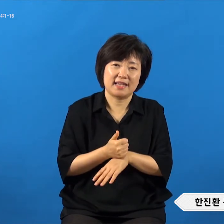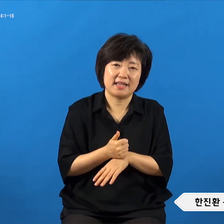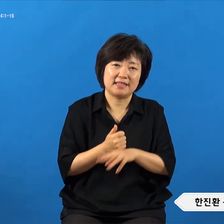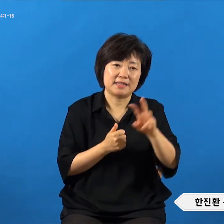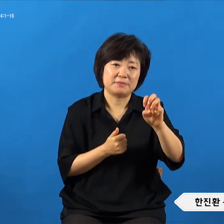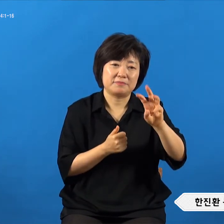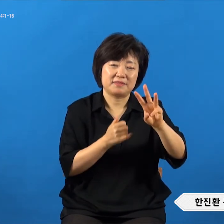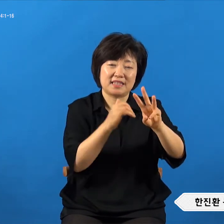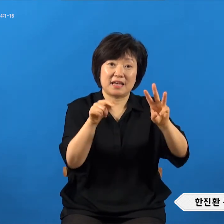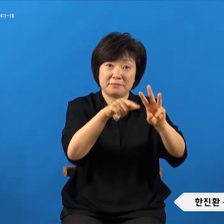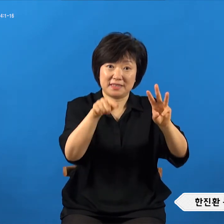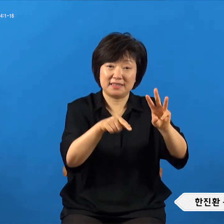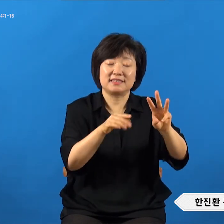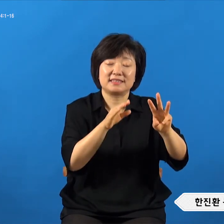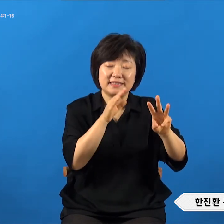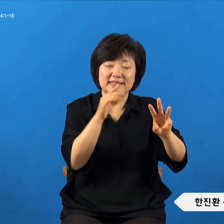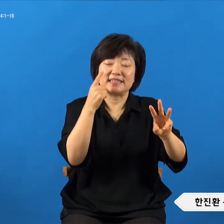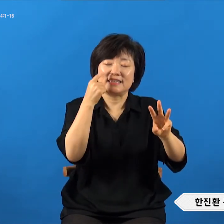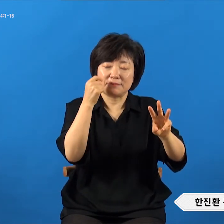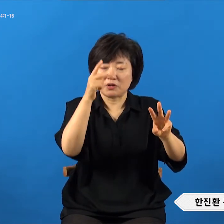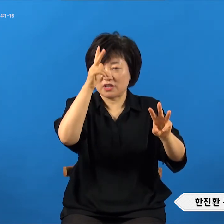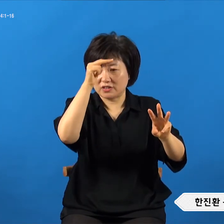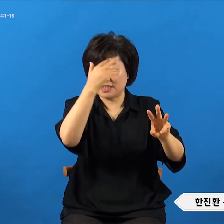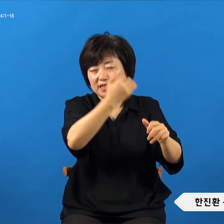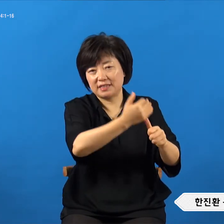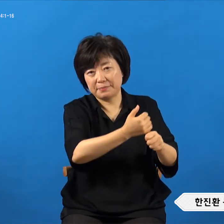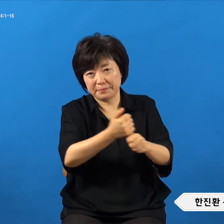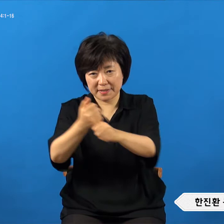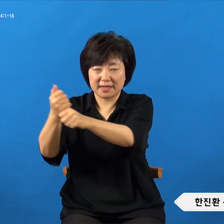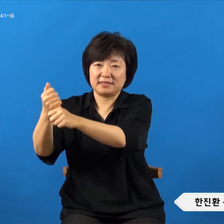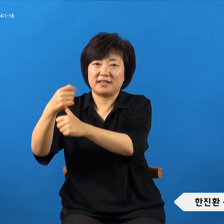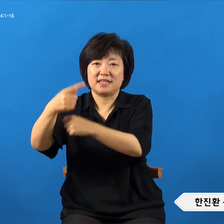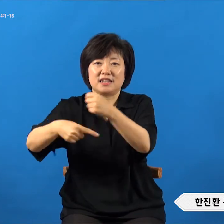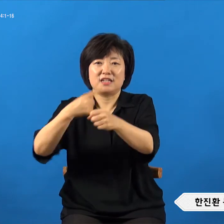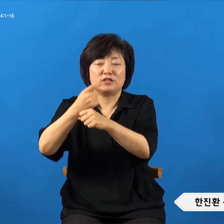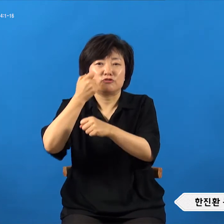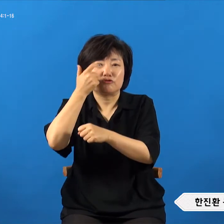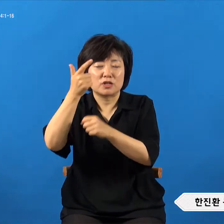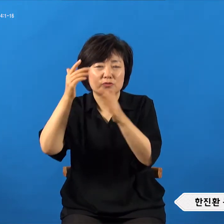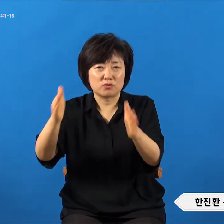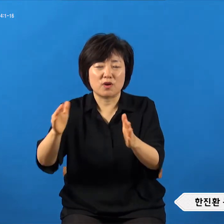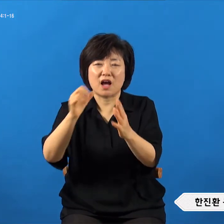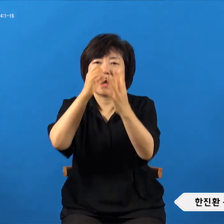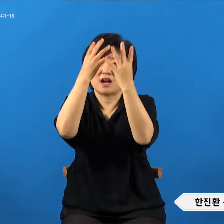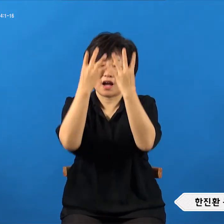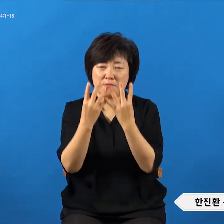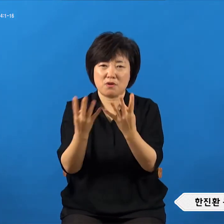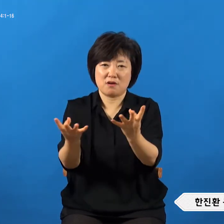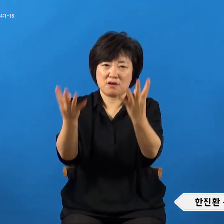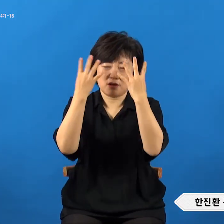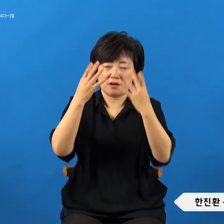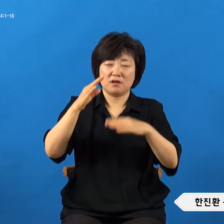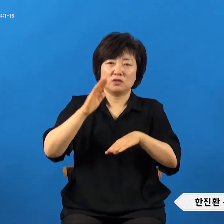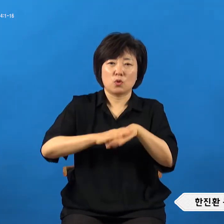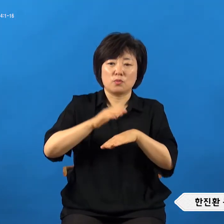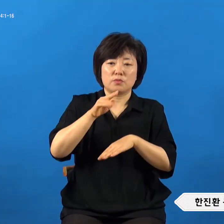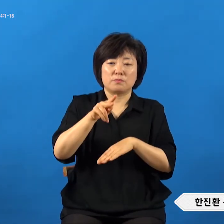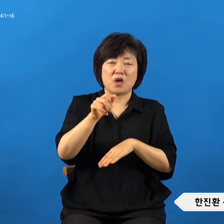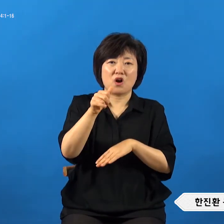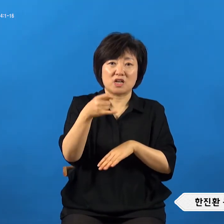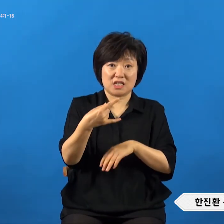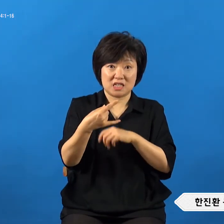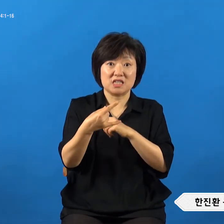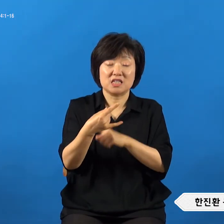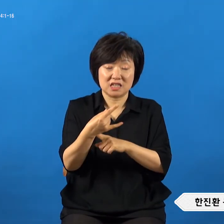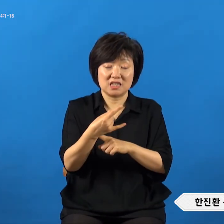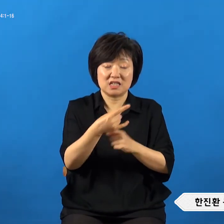나중에 33인은 대부분 일본 경찰에게 체포되어서 1년 6개월 징역형을 받았는데 손병희 선생은